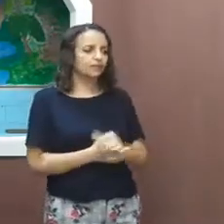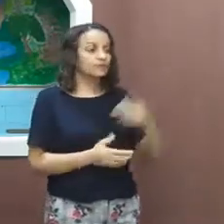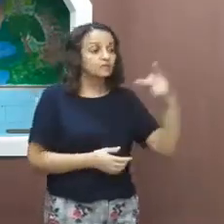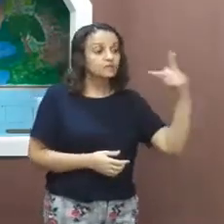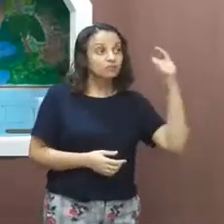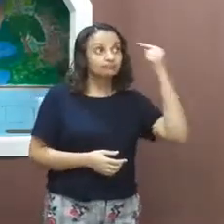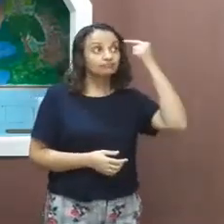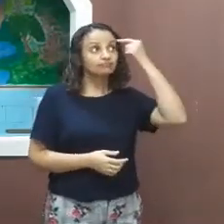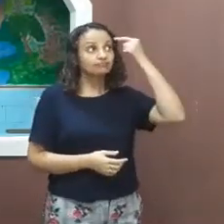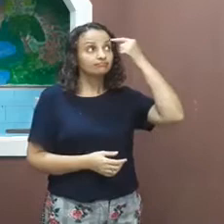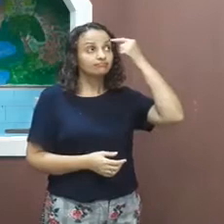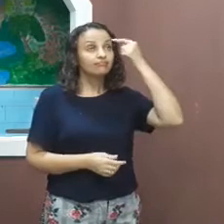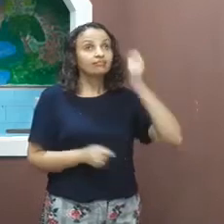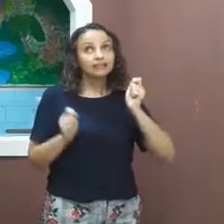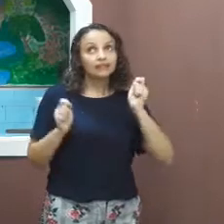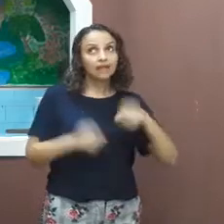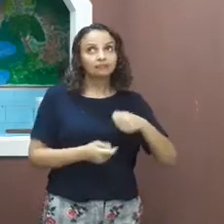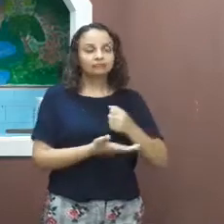seus pensamentos.